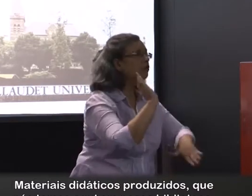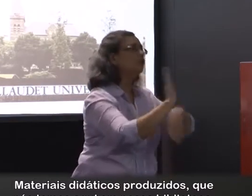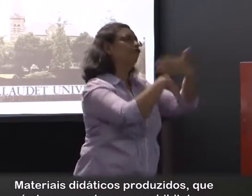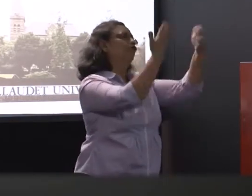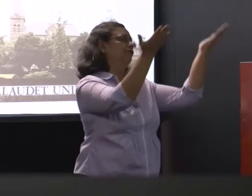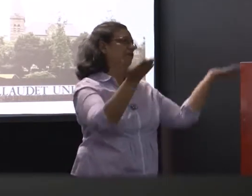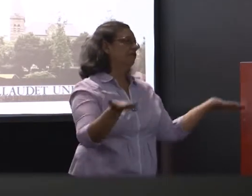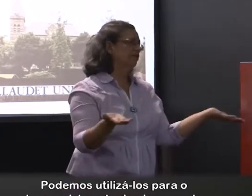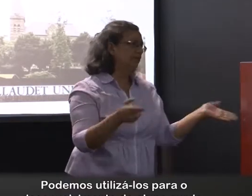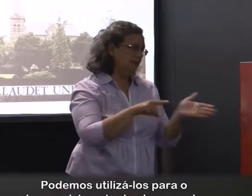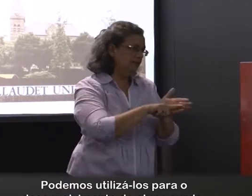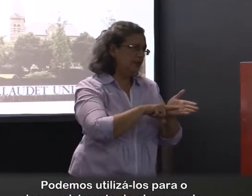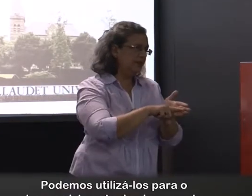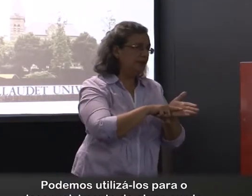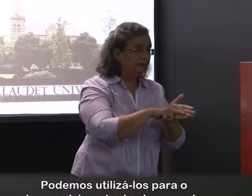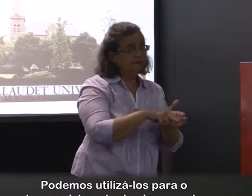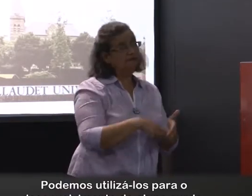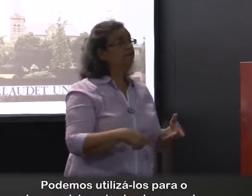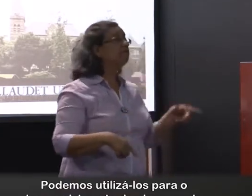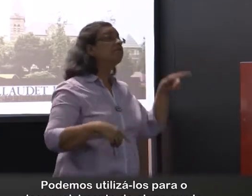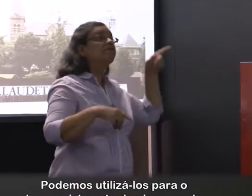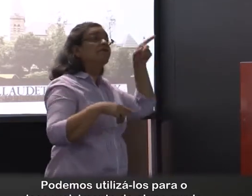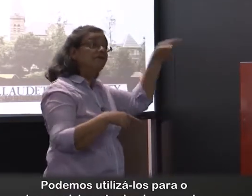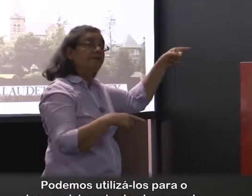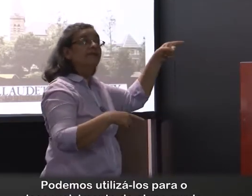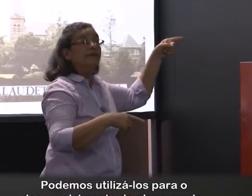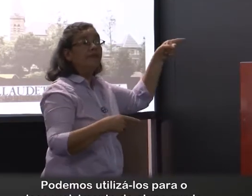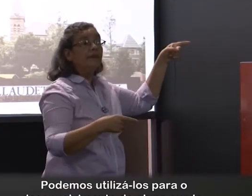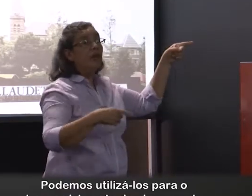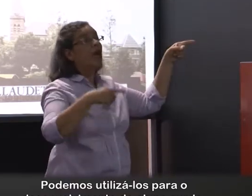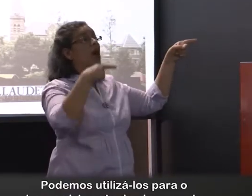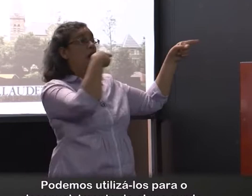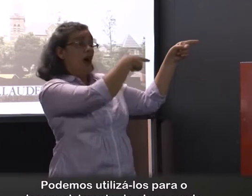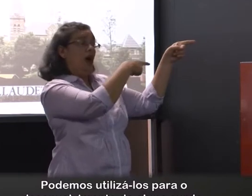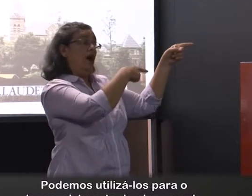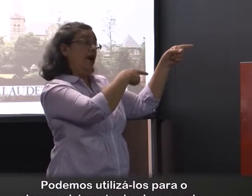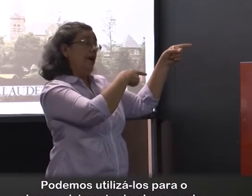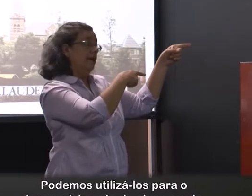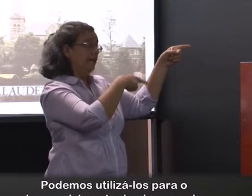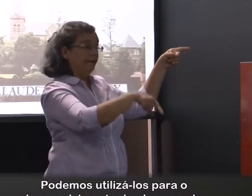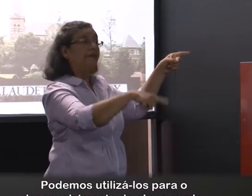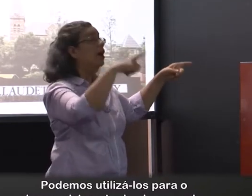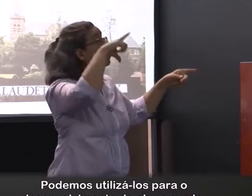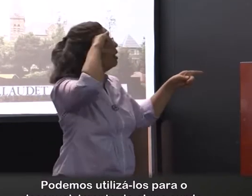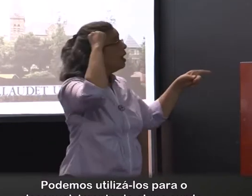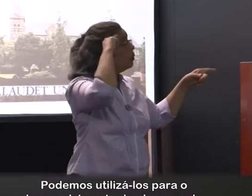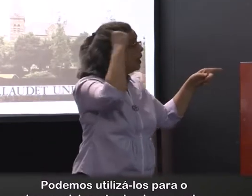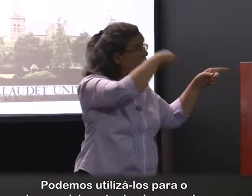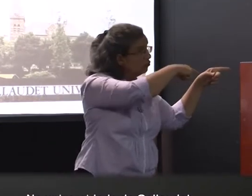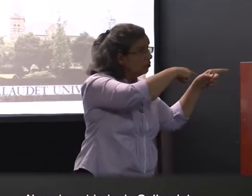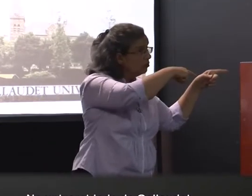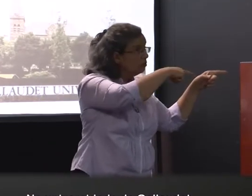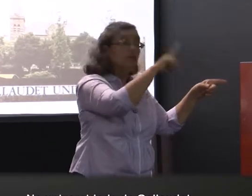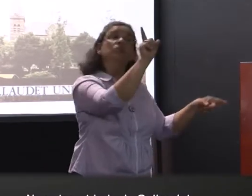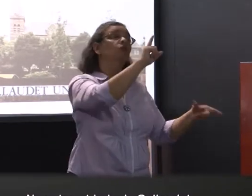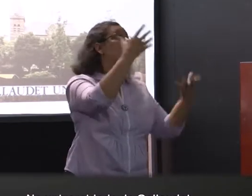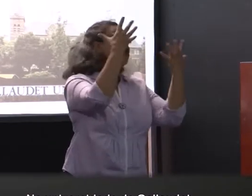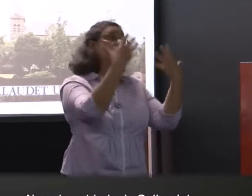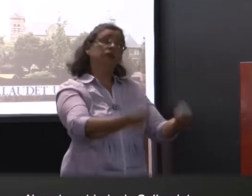biblioteca. A gente pode utilizá-los em prol do desenvolvimento do aluno surdo. Na Universidade